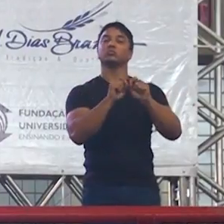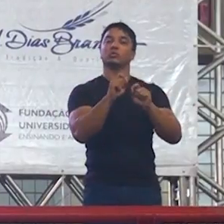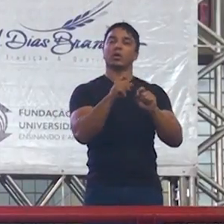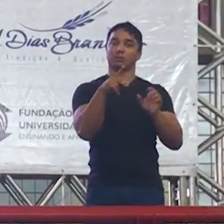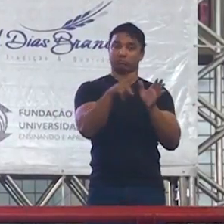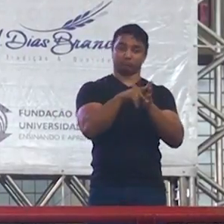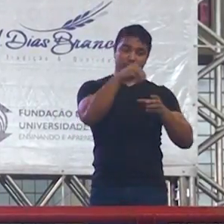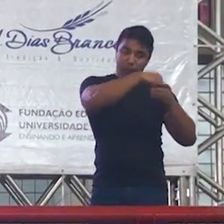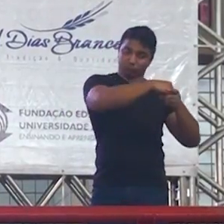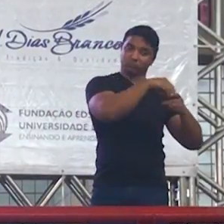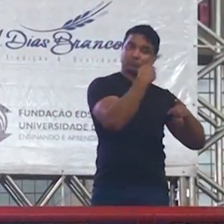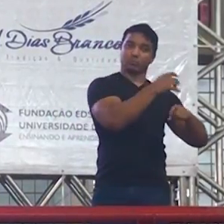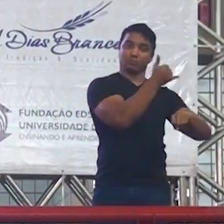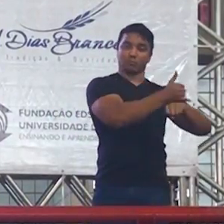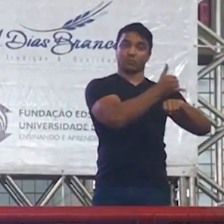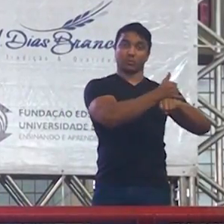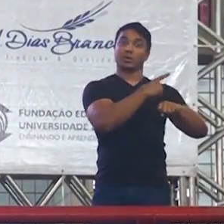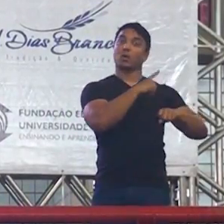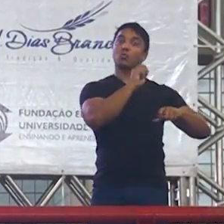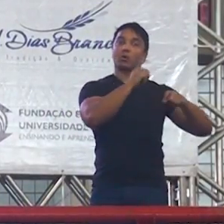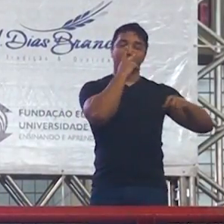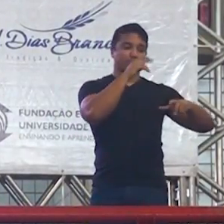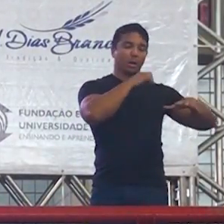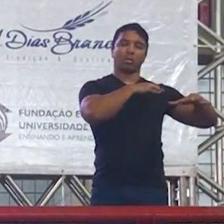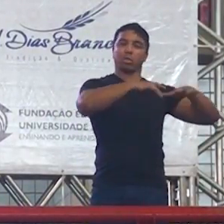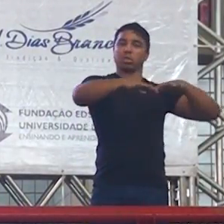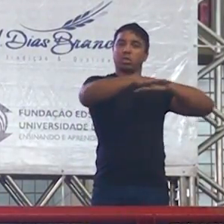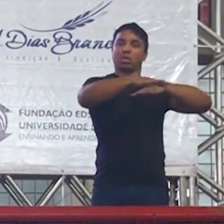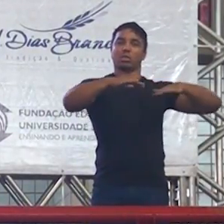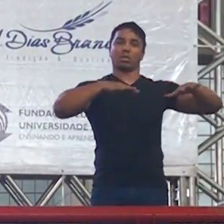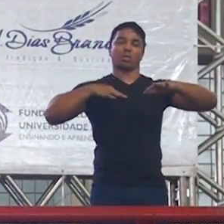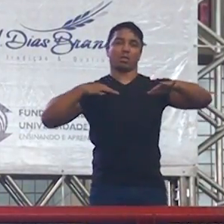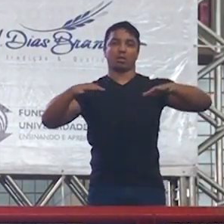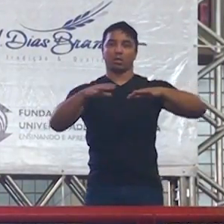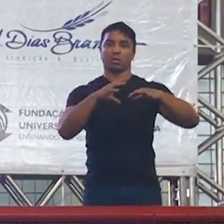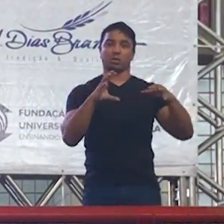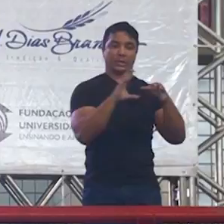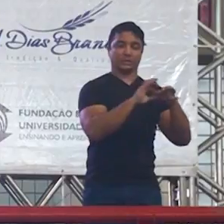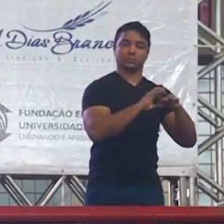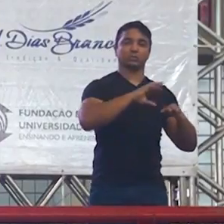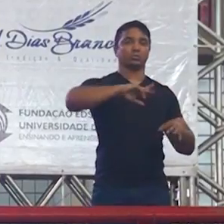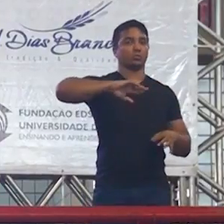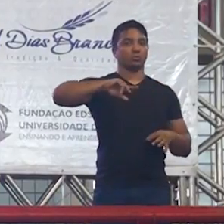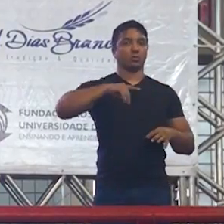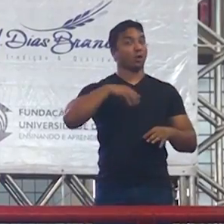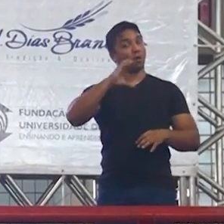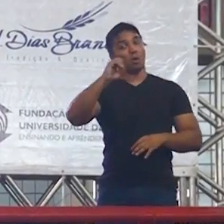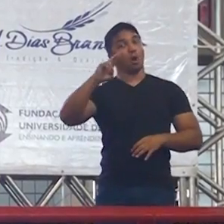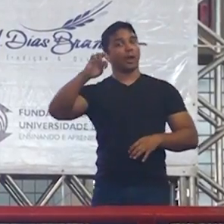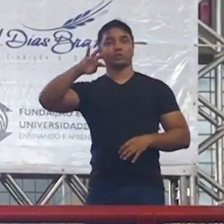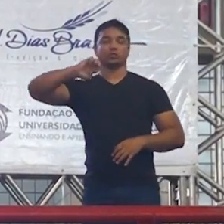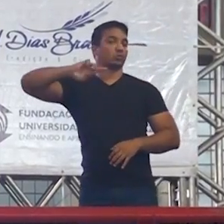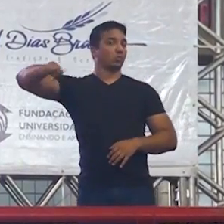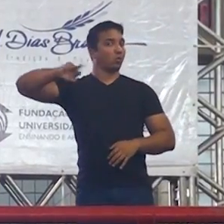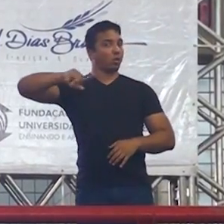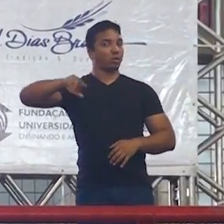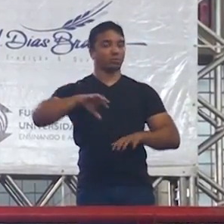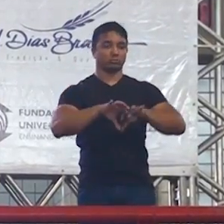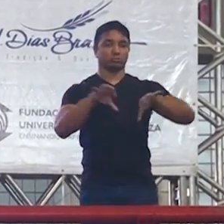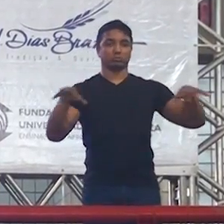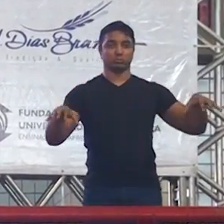livres. E esses elétrons, pessoal, eles ficam de maneira desorganizadas. Nós não chamamos isso de corrente elétrica. Muito